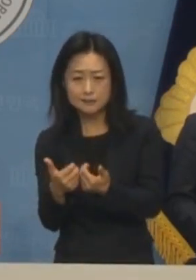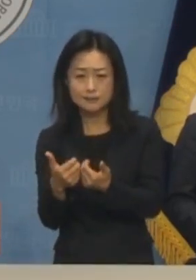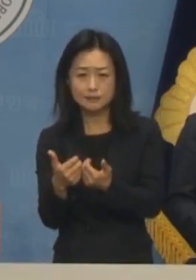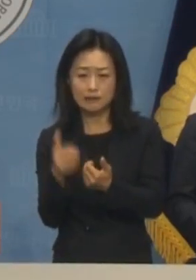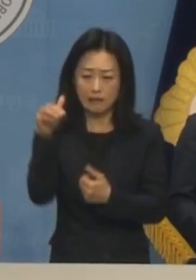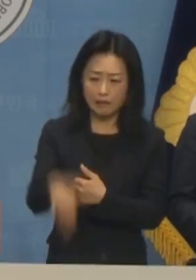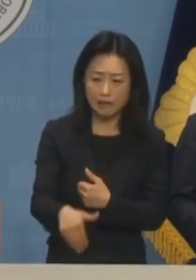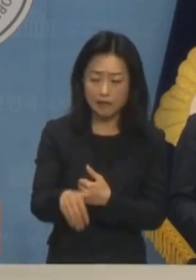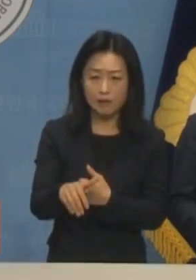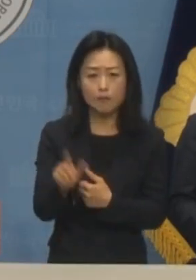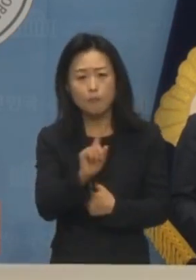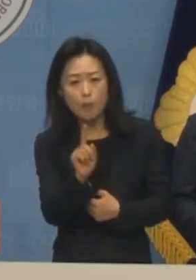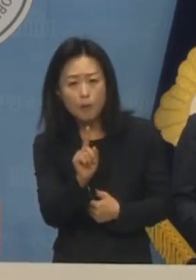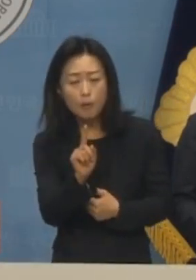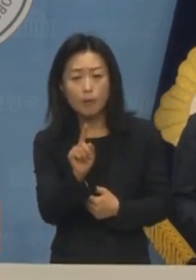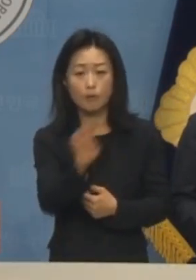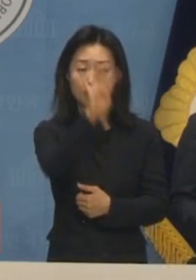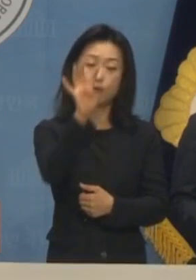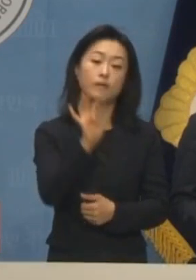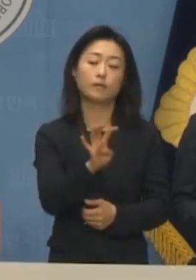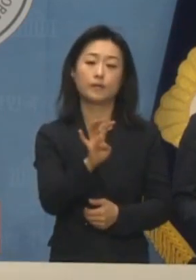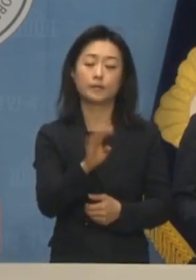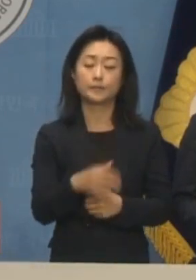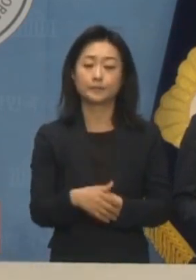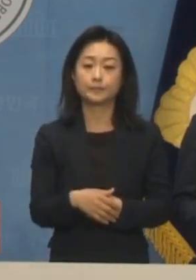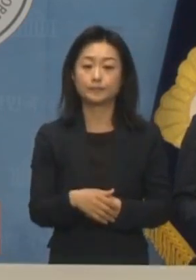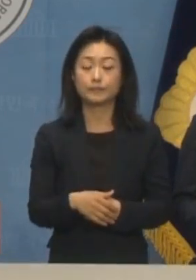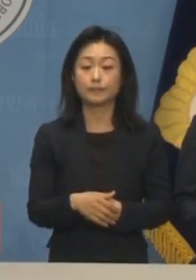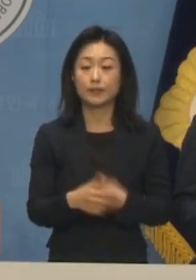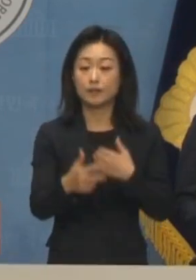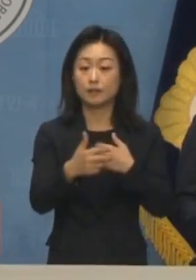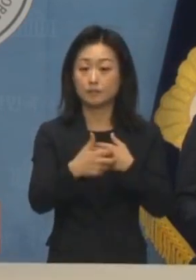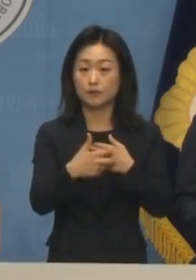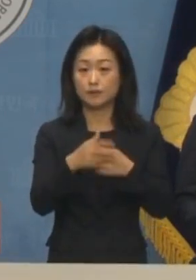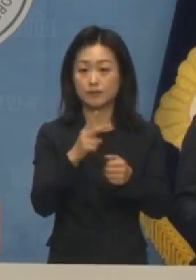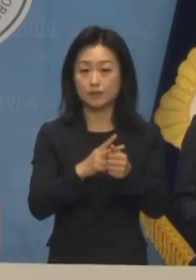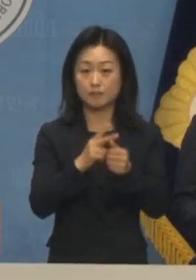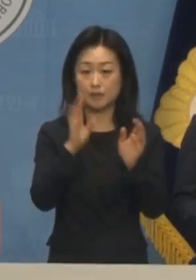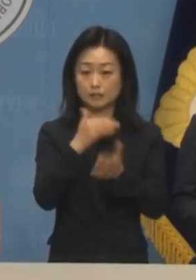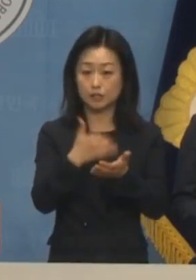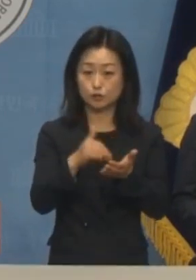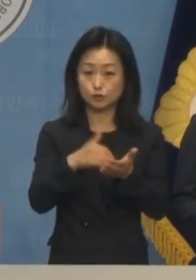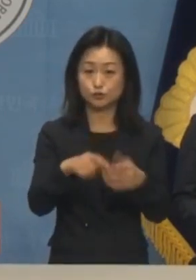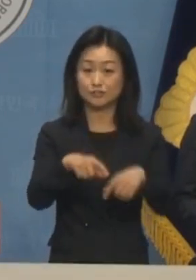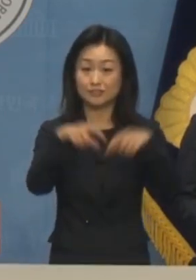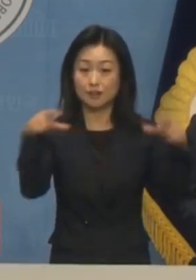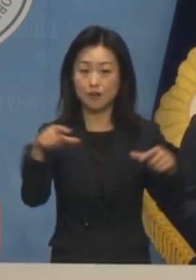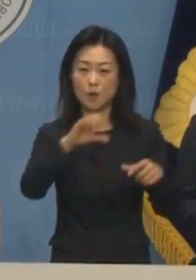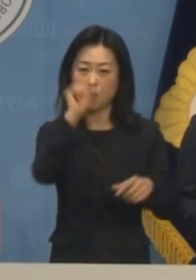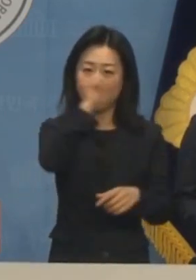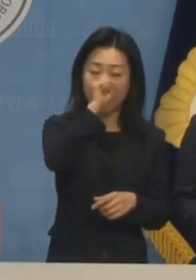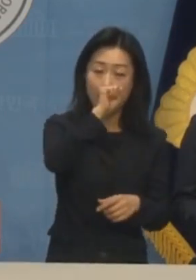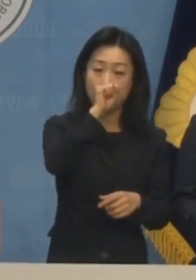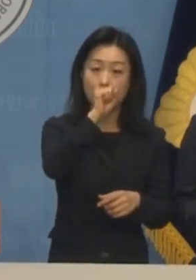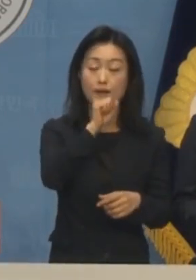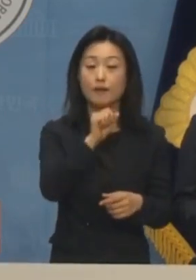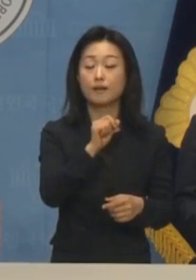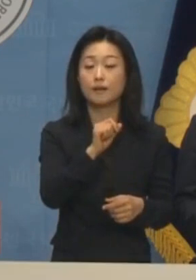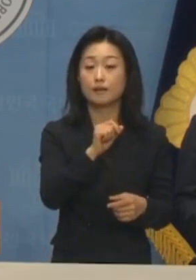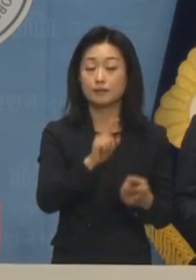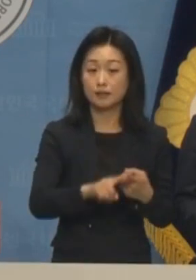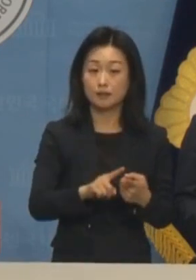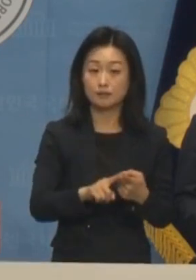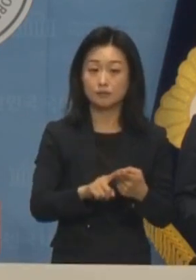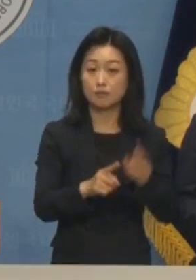갈림길에 놓여 있습니다. 의대 증원이 만능인 것처럼 먼 산 보듯 손 놓고